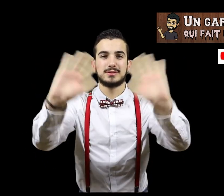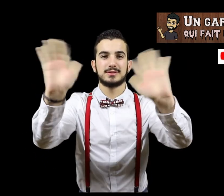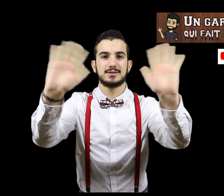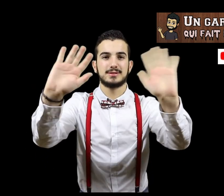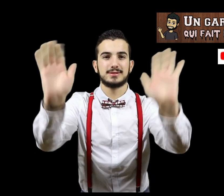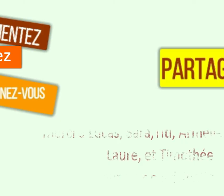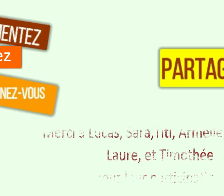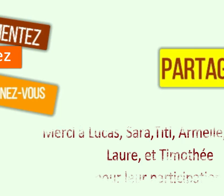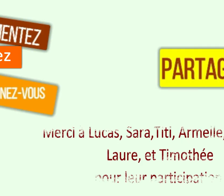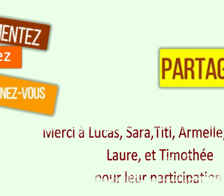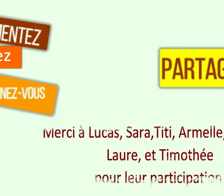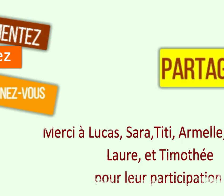Merci.